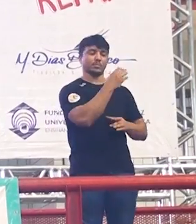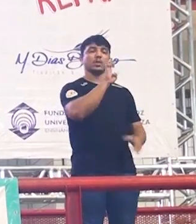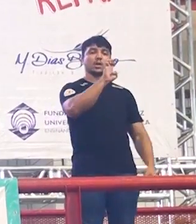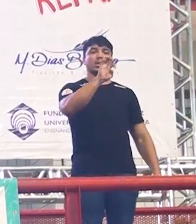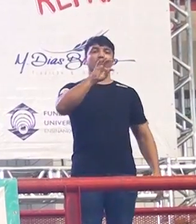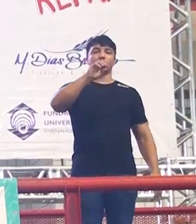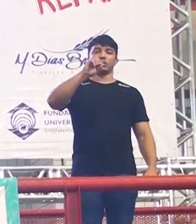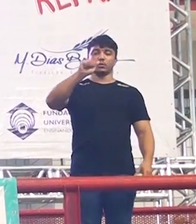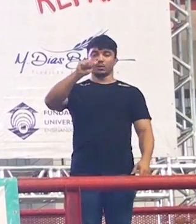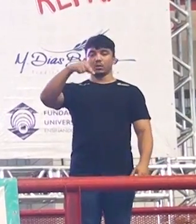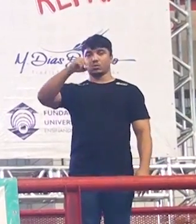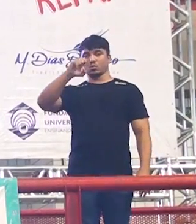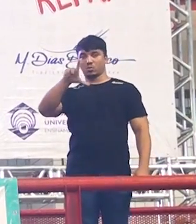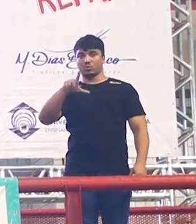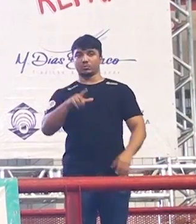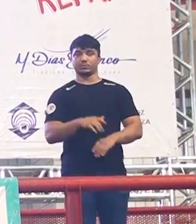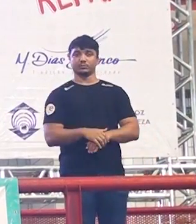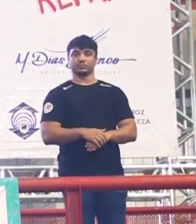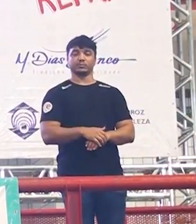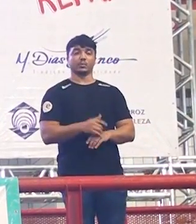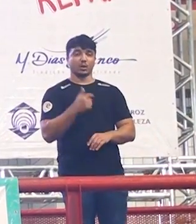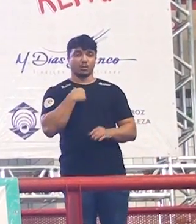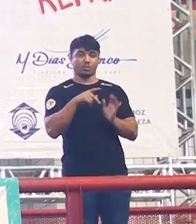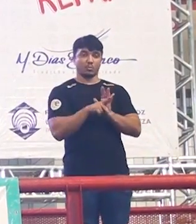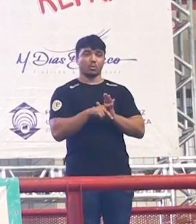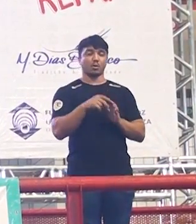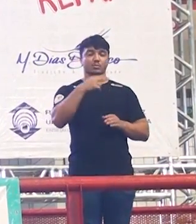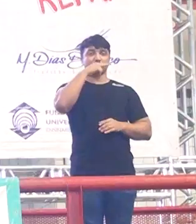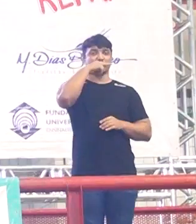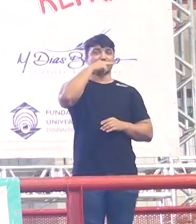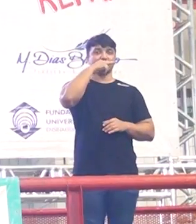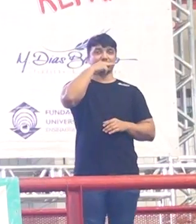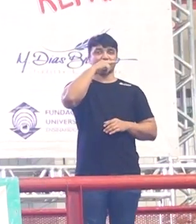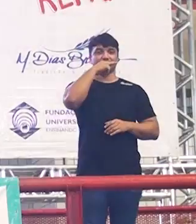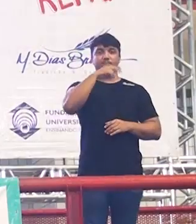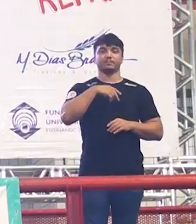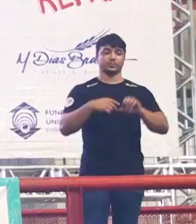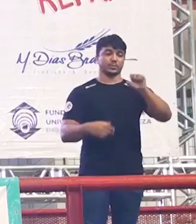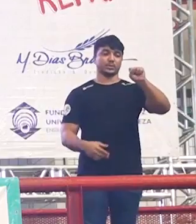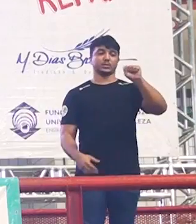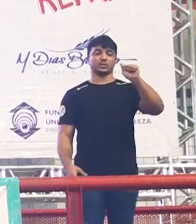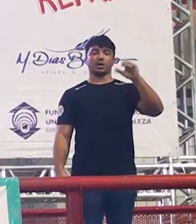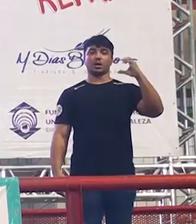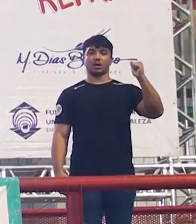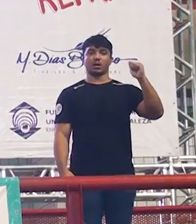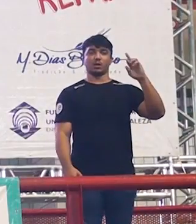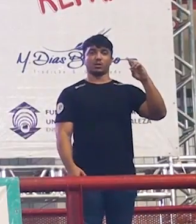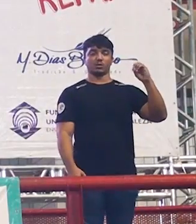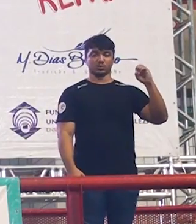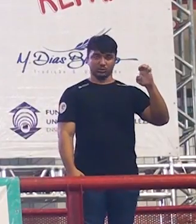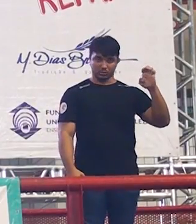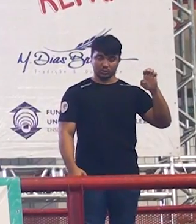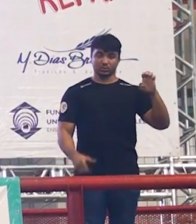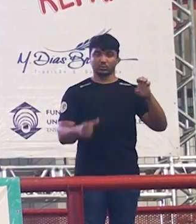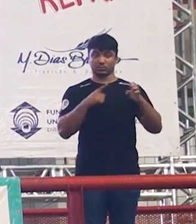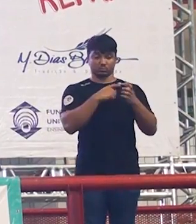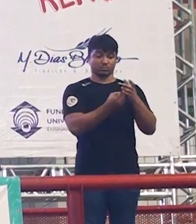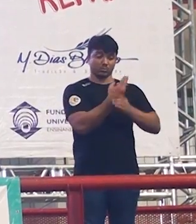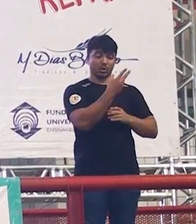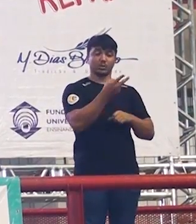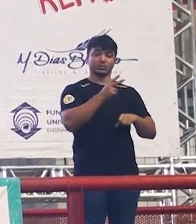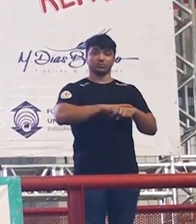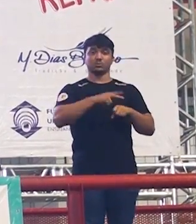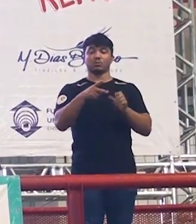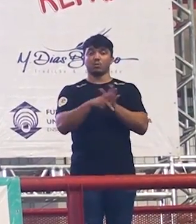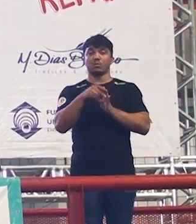Então, é assim que se produz o etanol da cana-de-açúcar. Sacarose é hidrolisada, geram-se dois